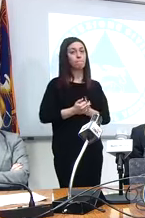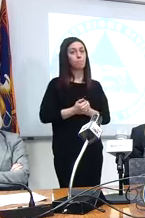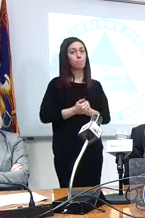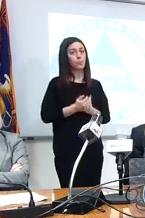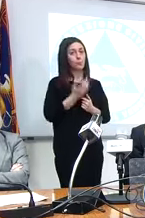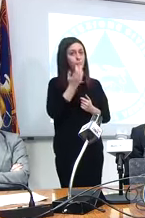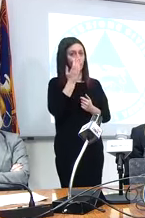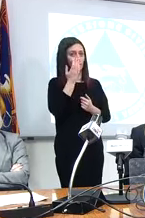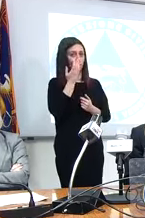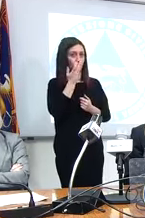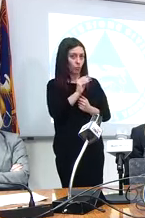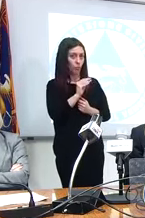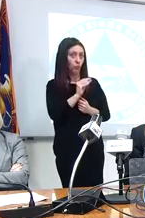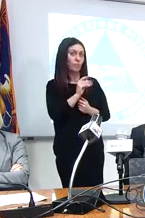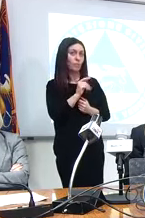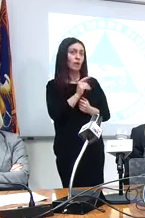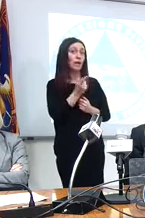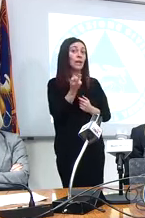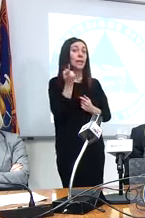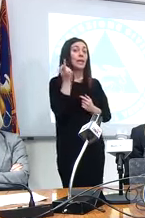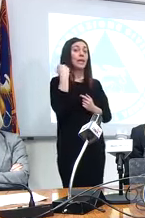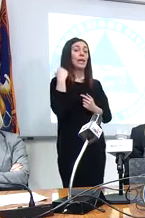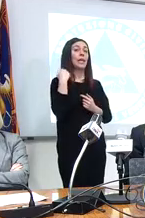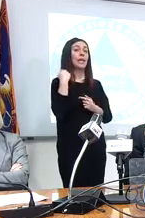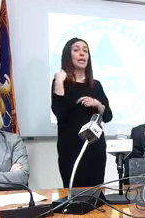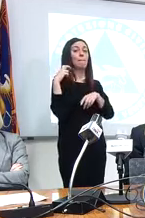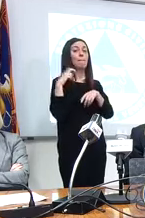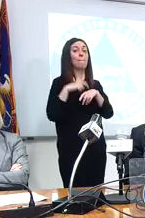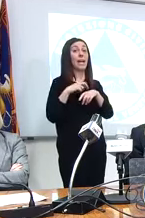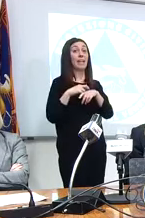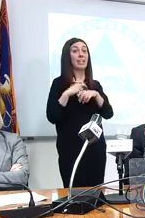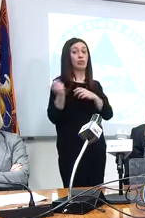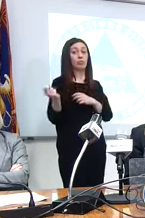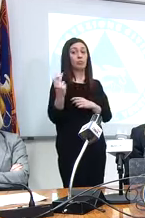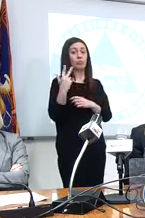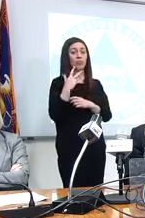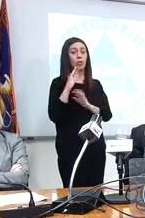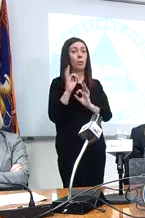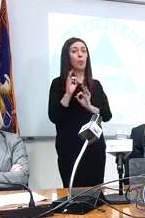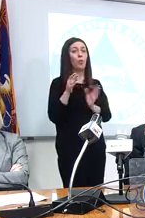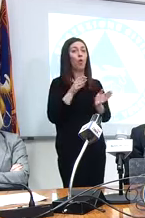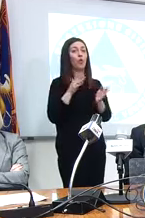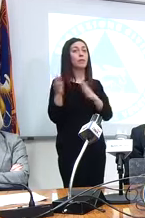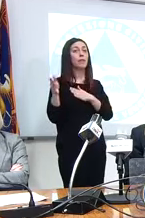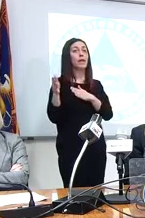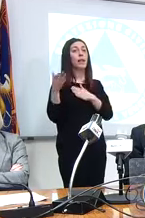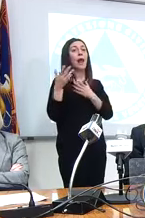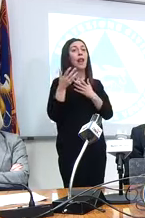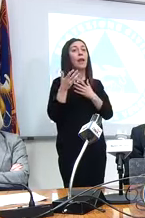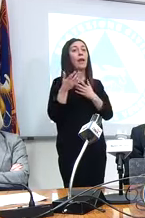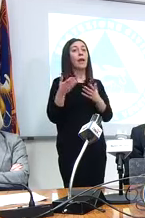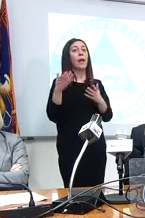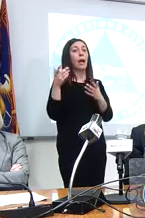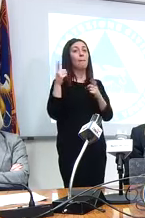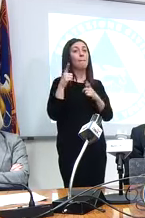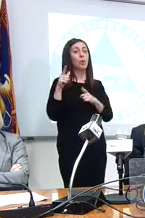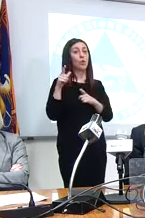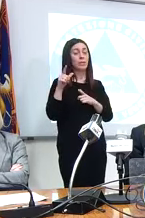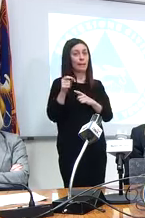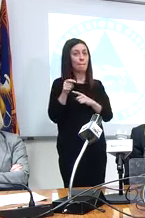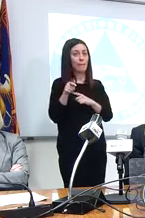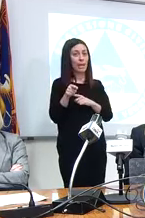chiederle questo. Ieri mi segnalavano i medici che lavorano all'ospedale di Campo San Piero che loro sono già al